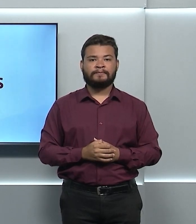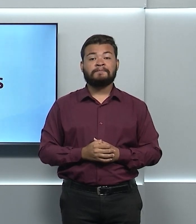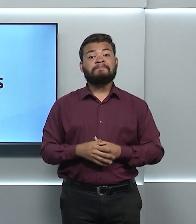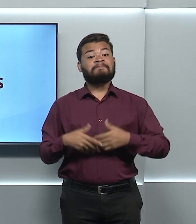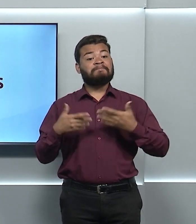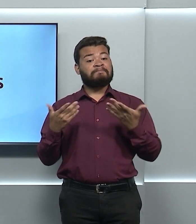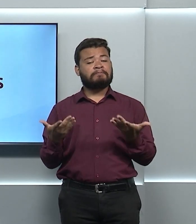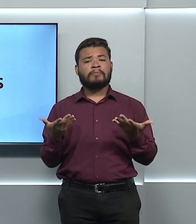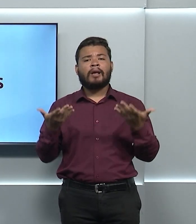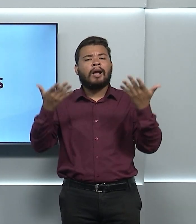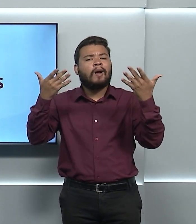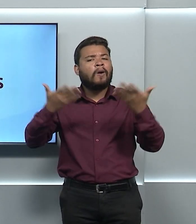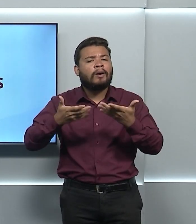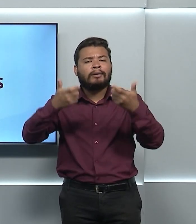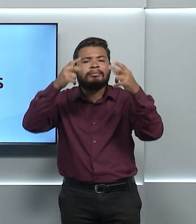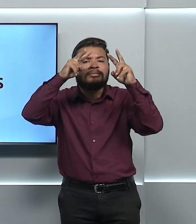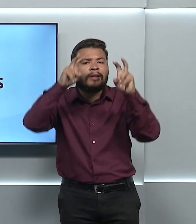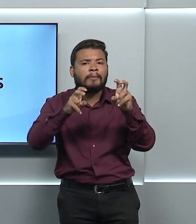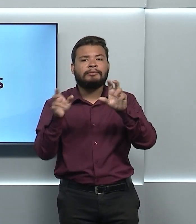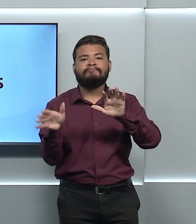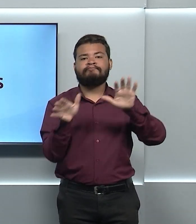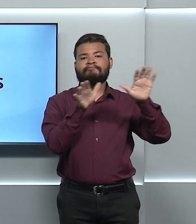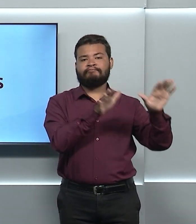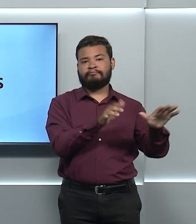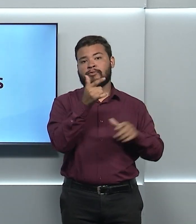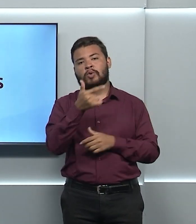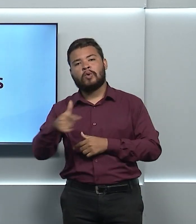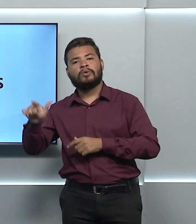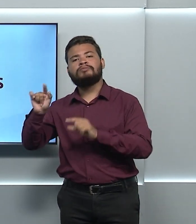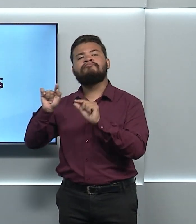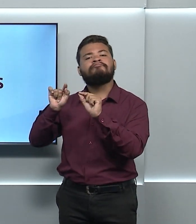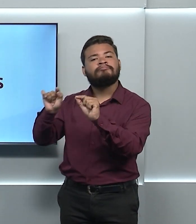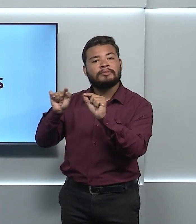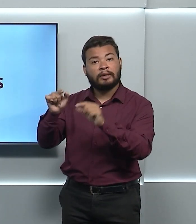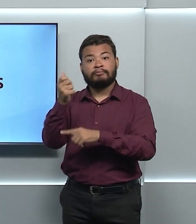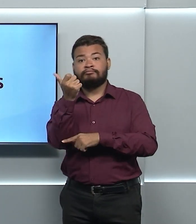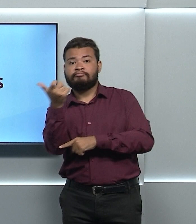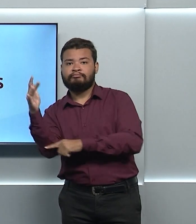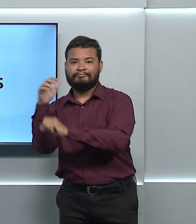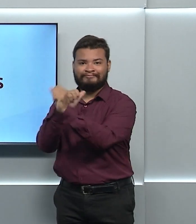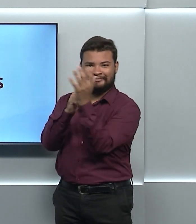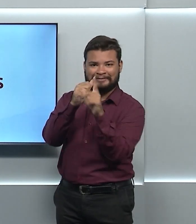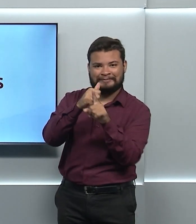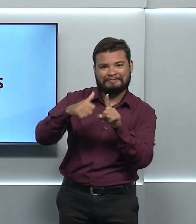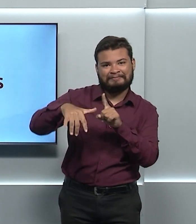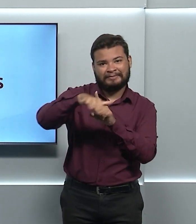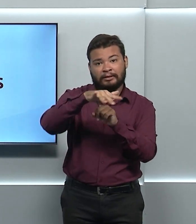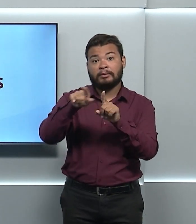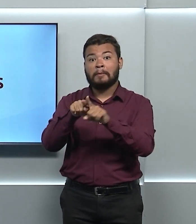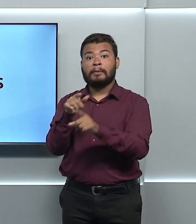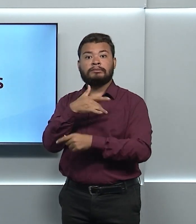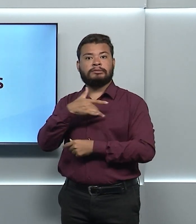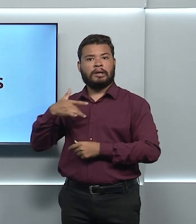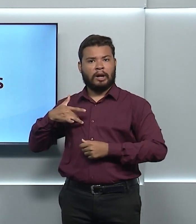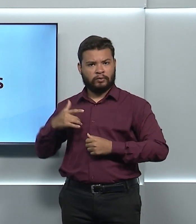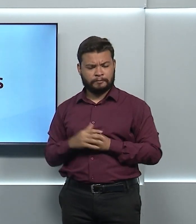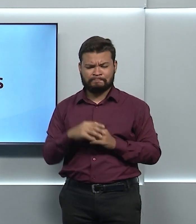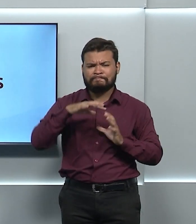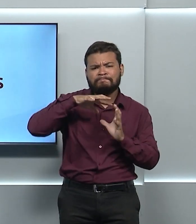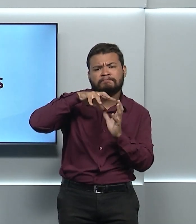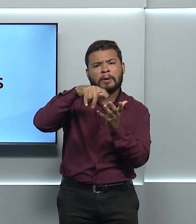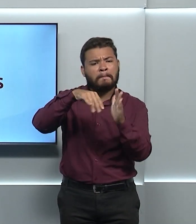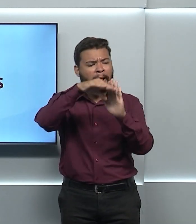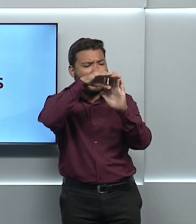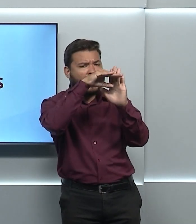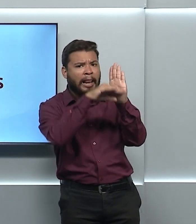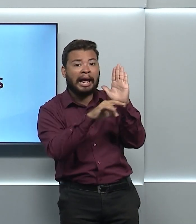Bom, agora a gente muda de assunto porque chegou a hora de falar sobre meio ambiente e saúde. O Brasil ocupa a 5ª posição mundial em